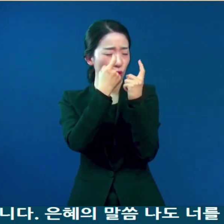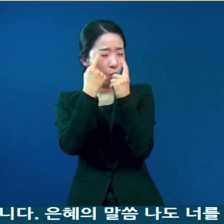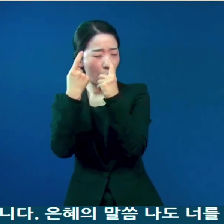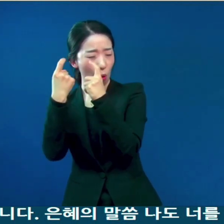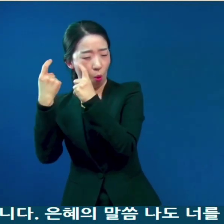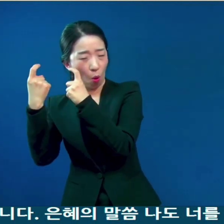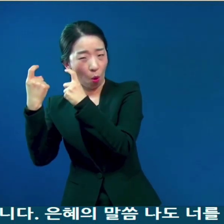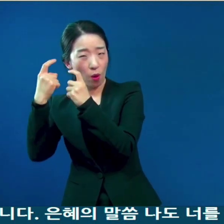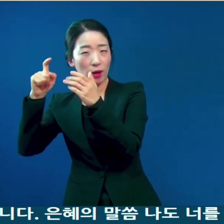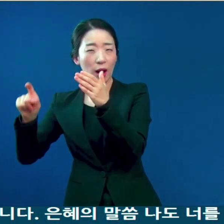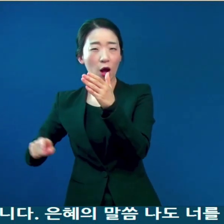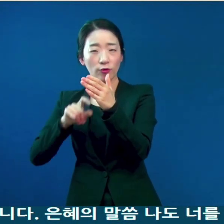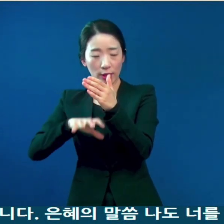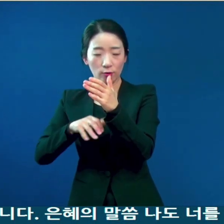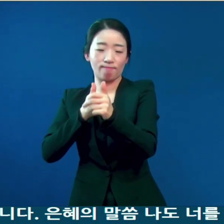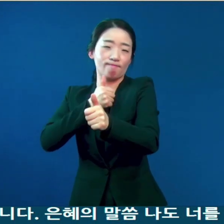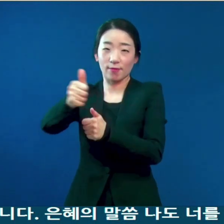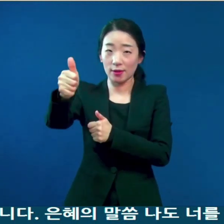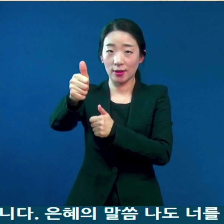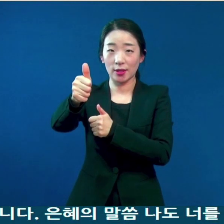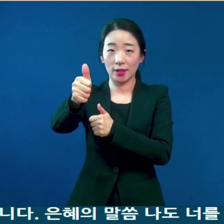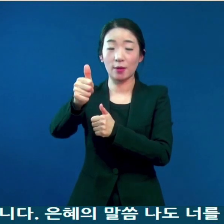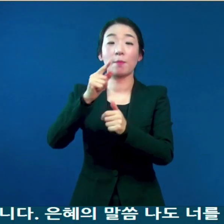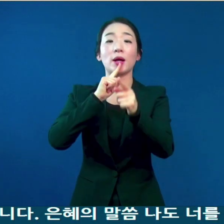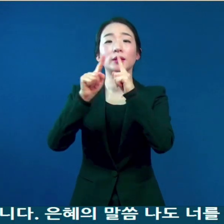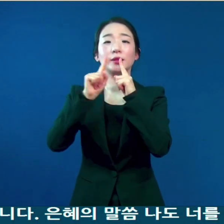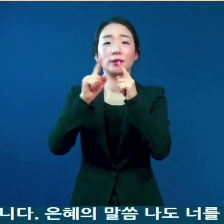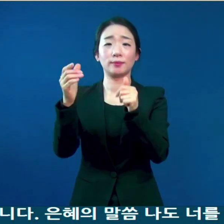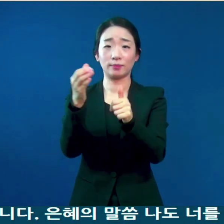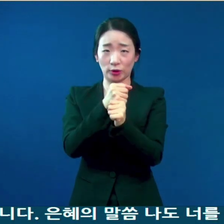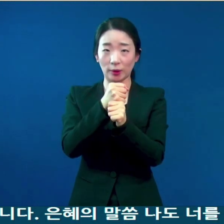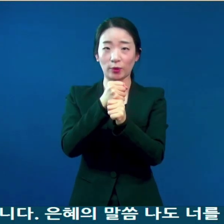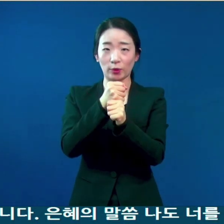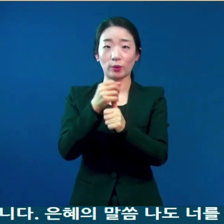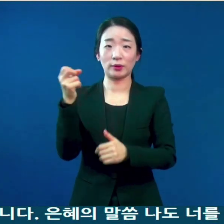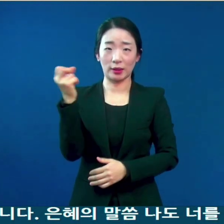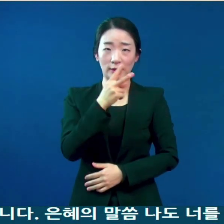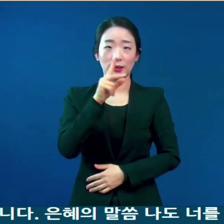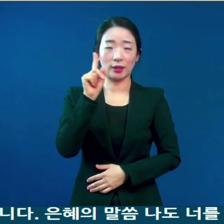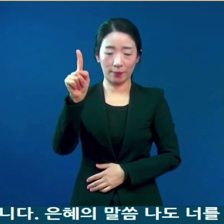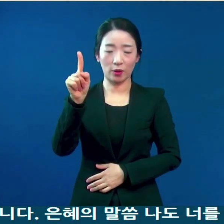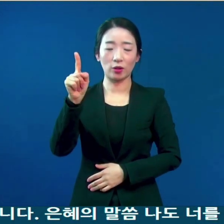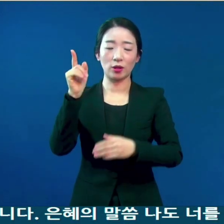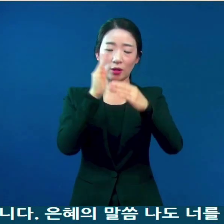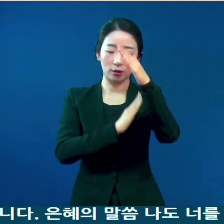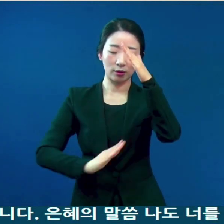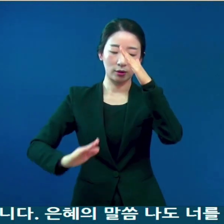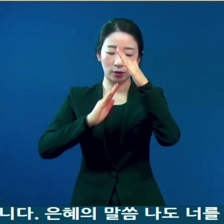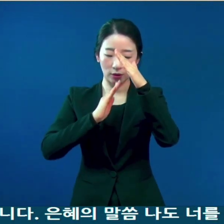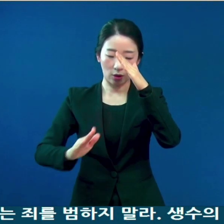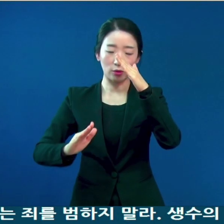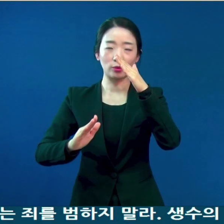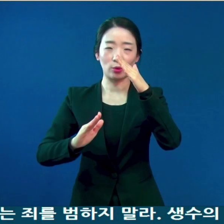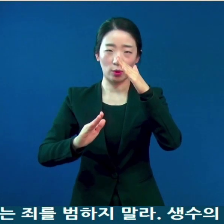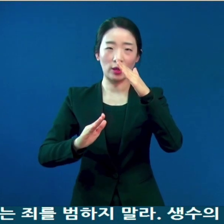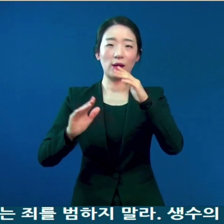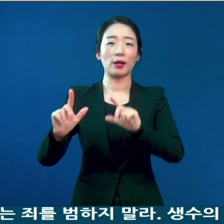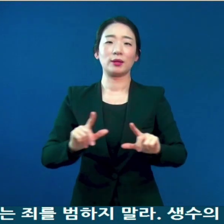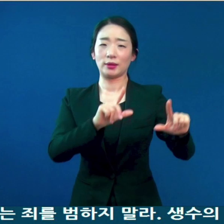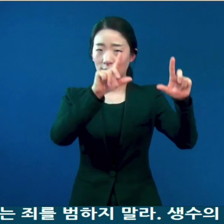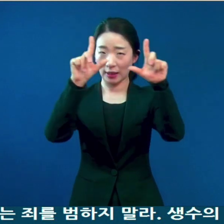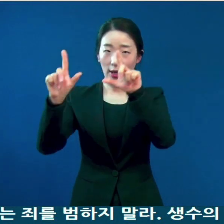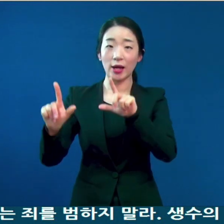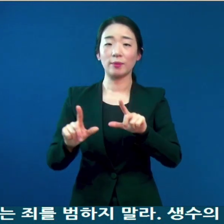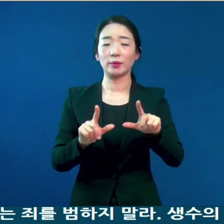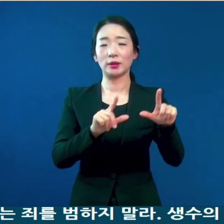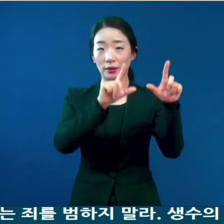결국 이기는 삶을 살 수 있다고 말씀해 주신 이 말씀 붙들고 다시 한번 성도로서의 삶을 힘있게 살기를